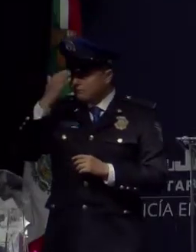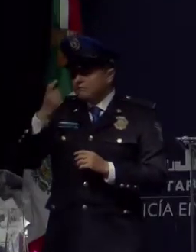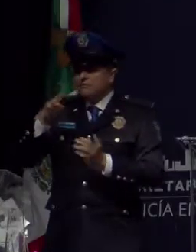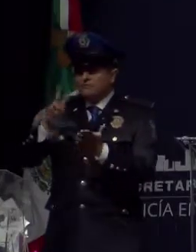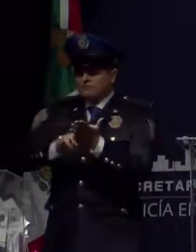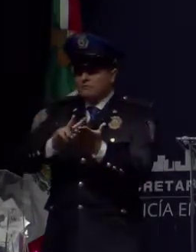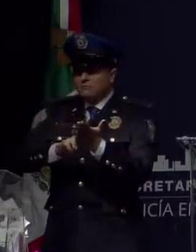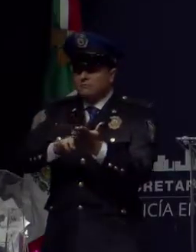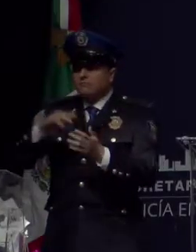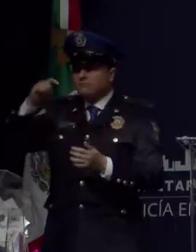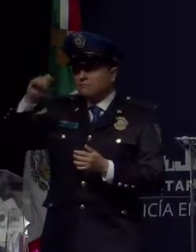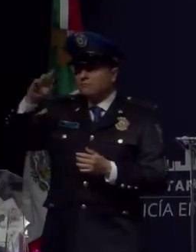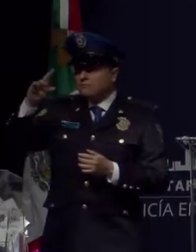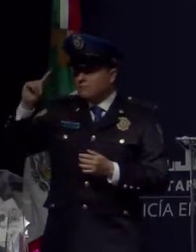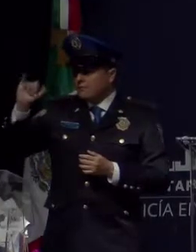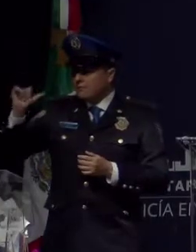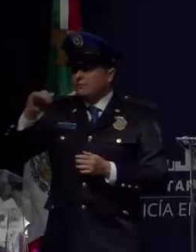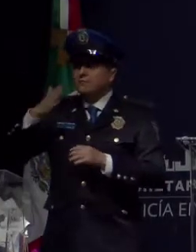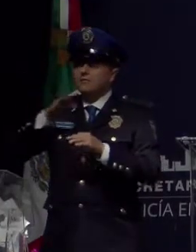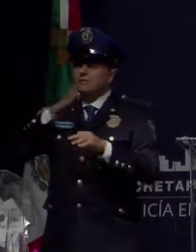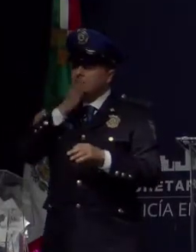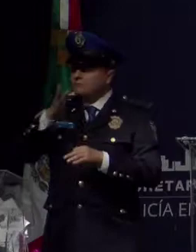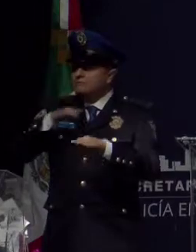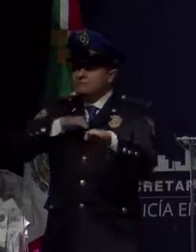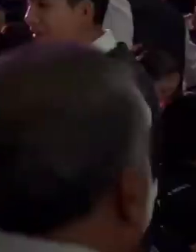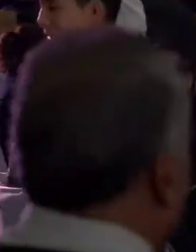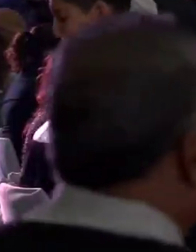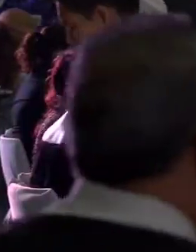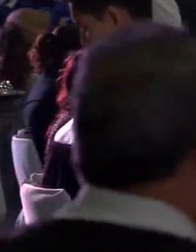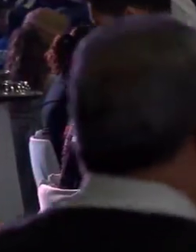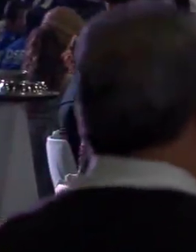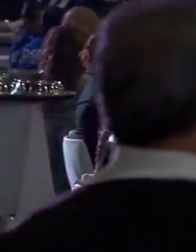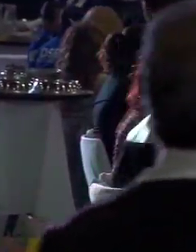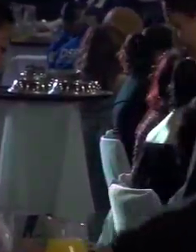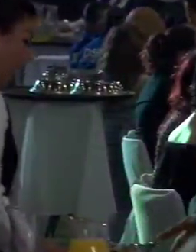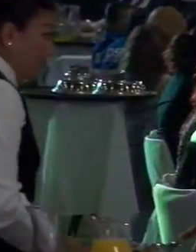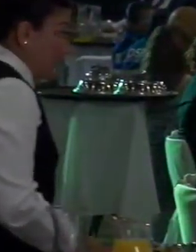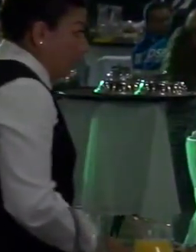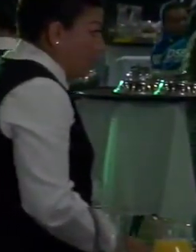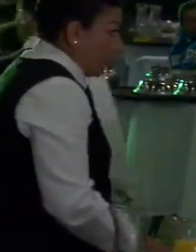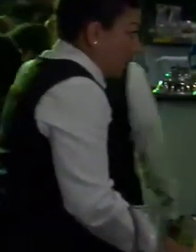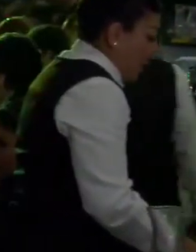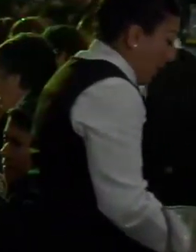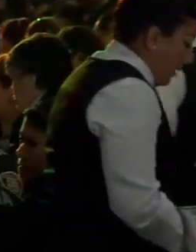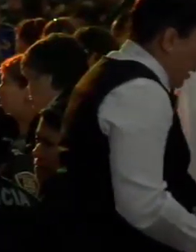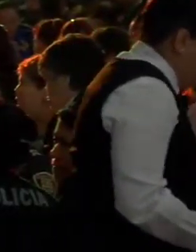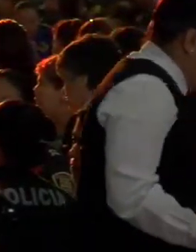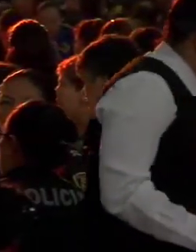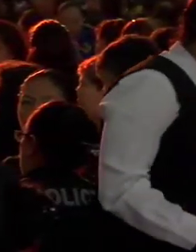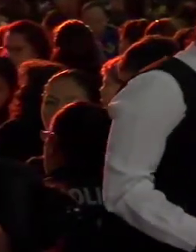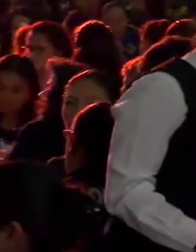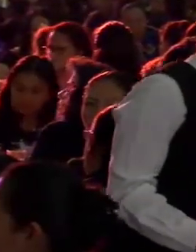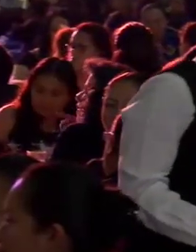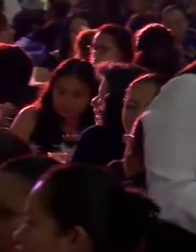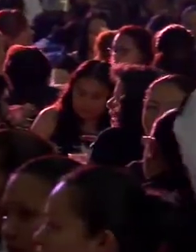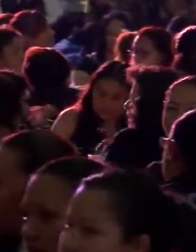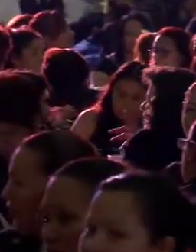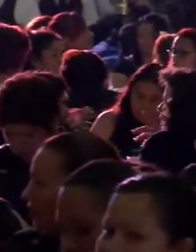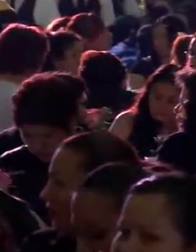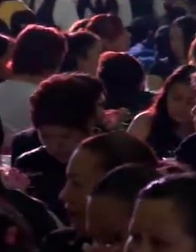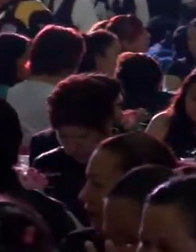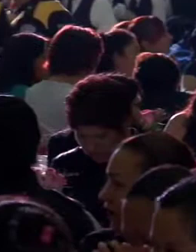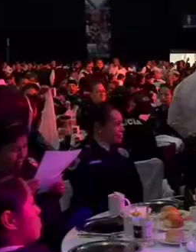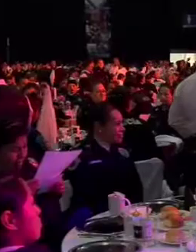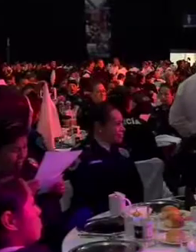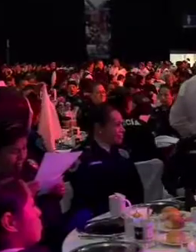las mujeres que pertenecen a esta corporación por su esfuerzo y por realizar un trabajo que las permite, desde luego,